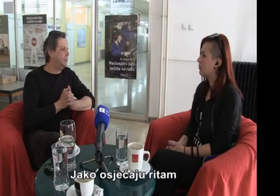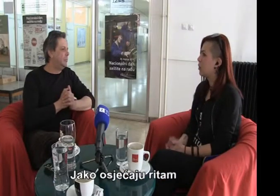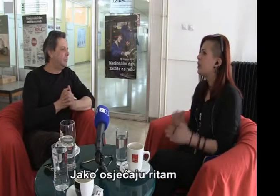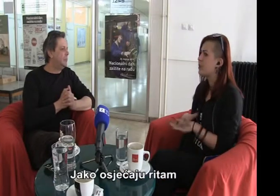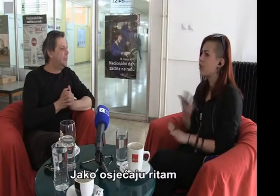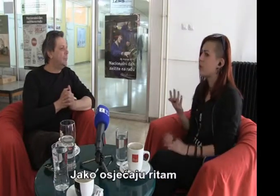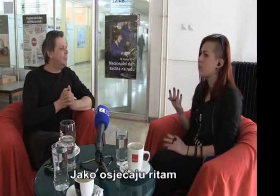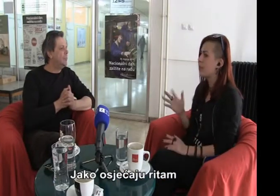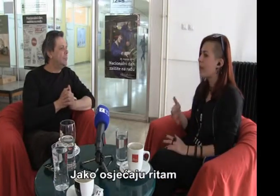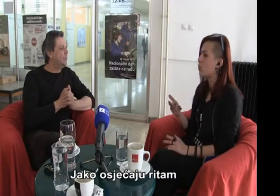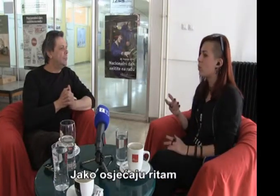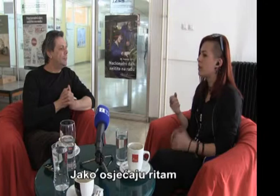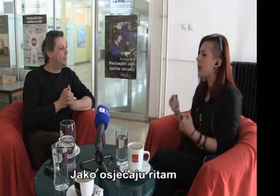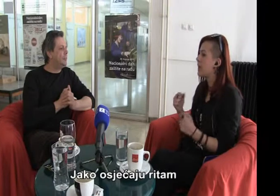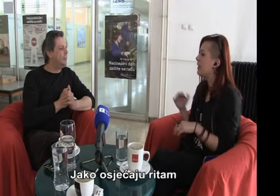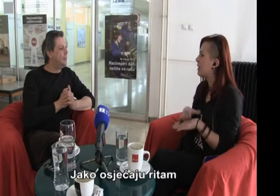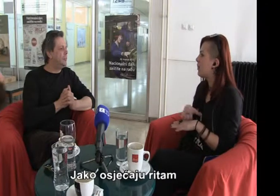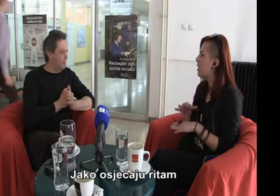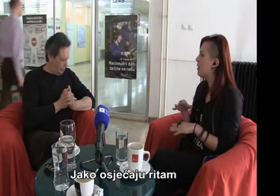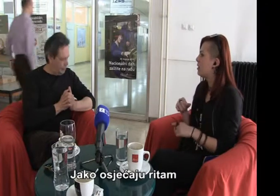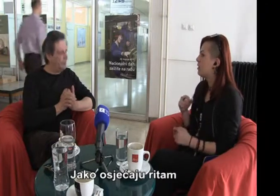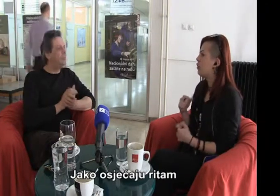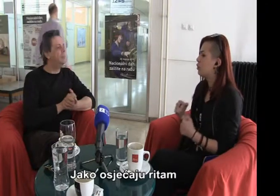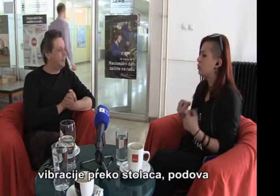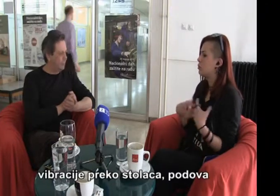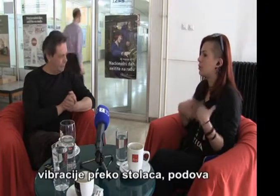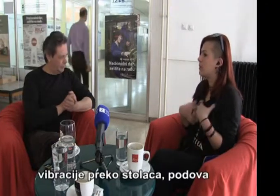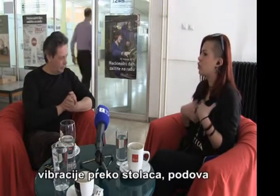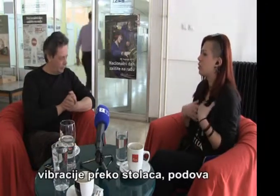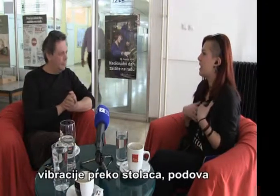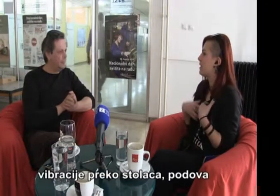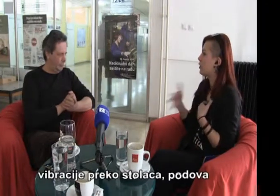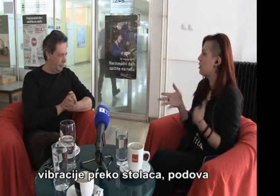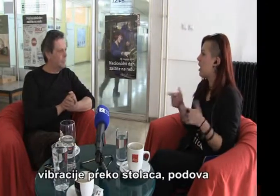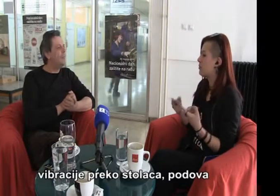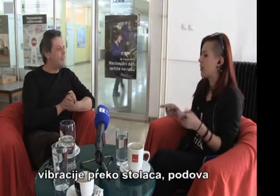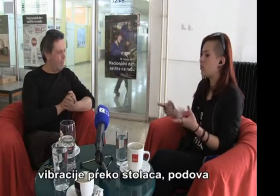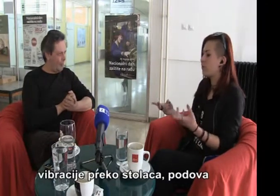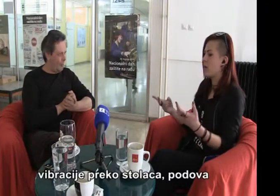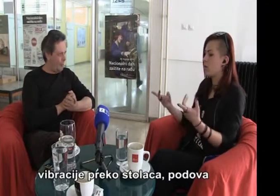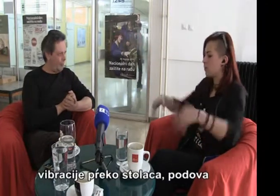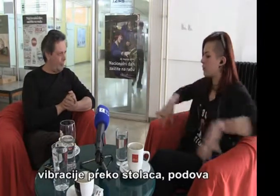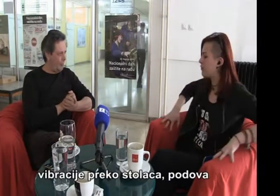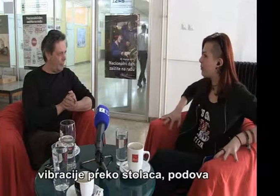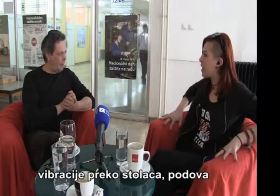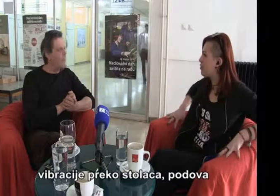glazbu? Oni osjećaju preko jakih ritama. Ono, se može osjetiti kroz glazbe, normalno, kroz